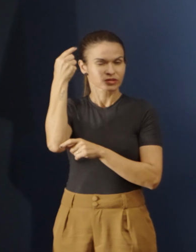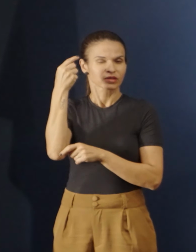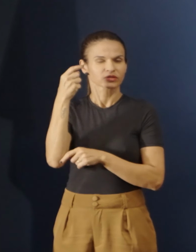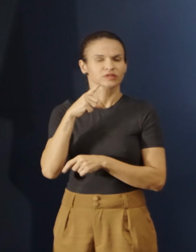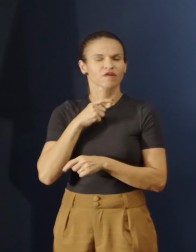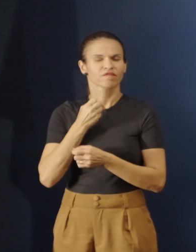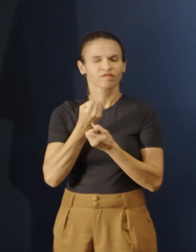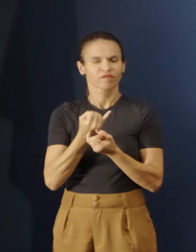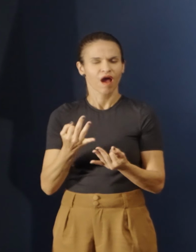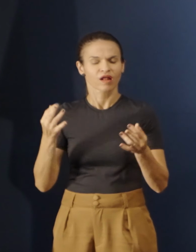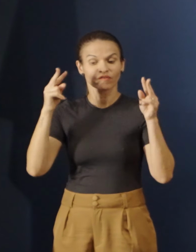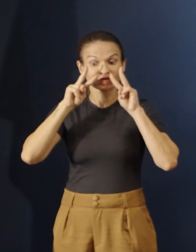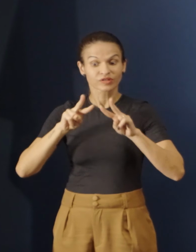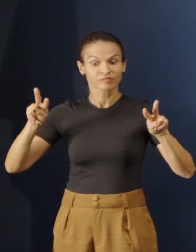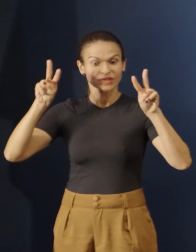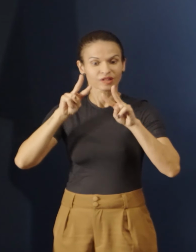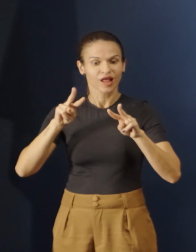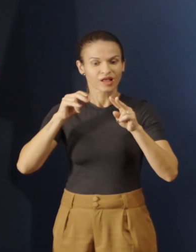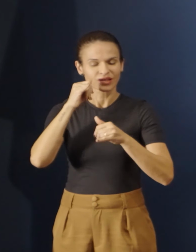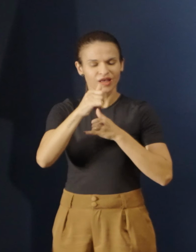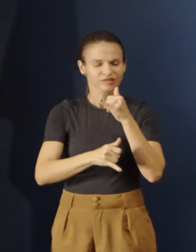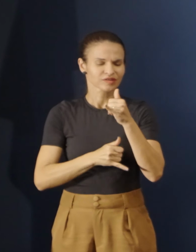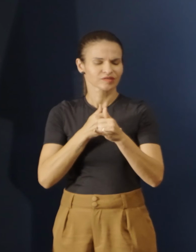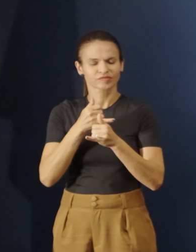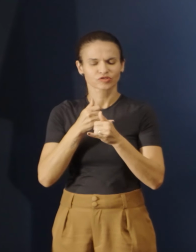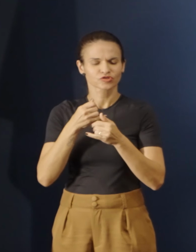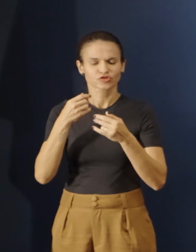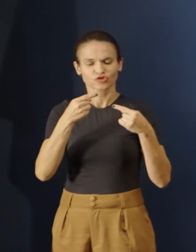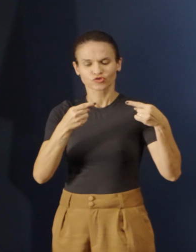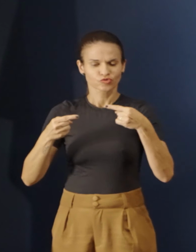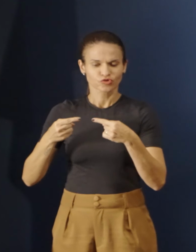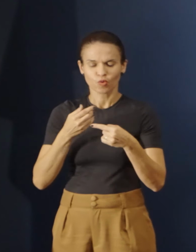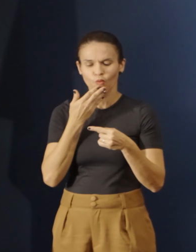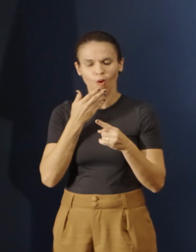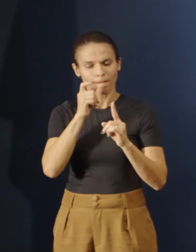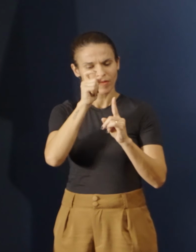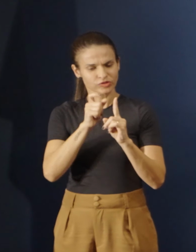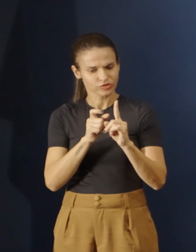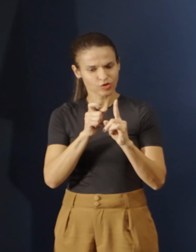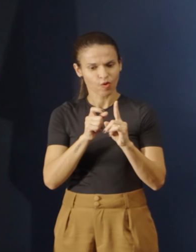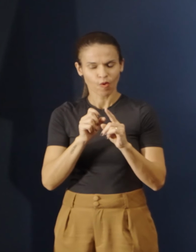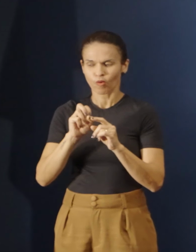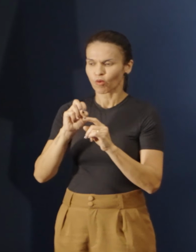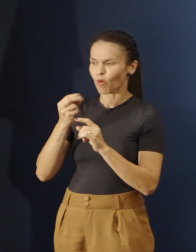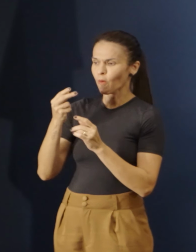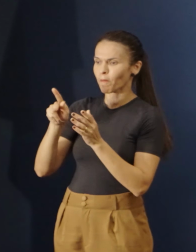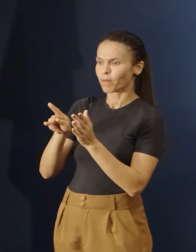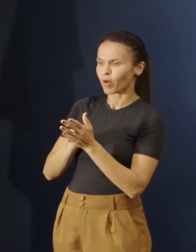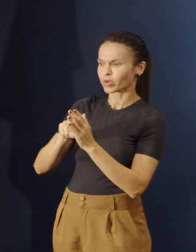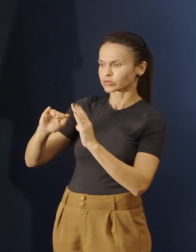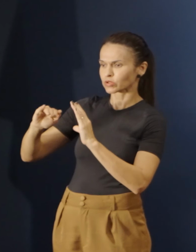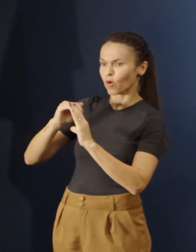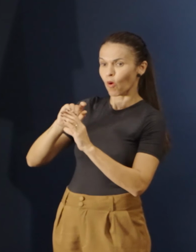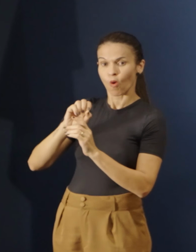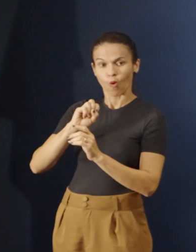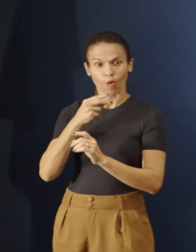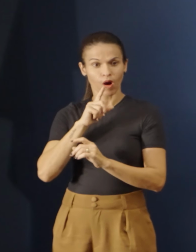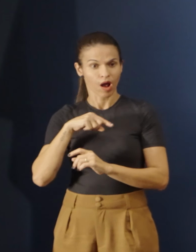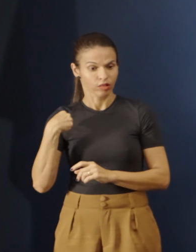tanta visibilidade na internet. Porque eu discuto quem pertence a carta, se é o destinatário, ou se é o remetente, ou se é a nós